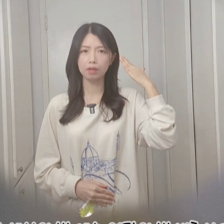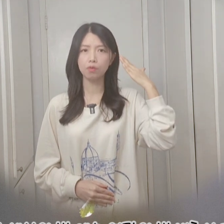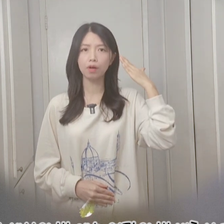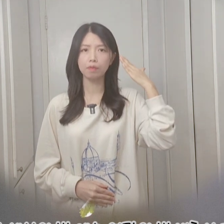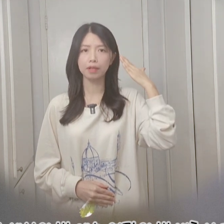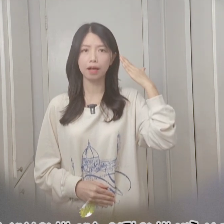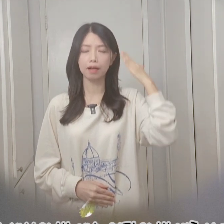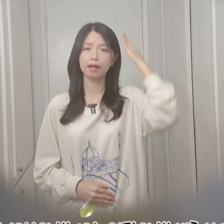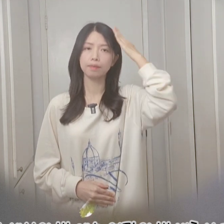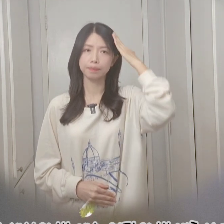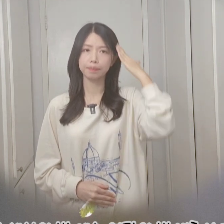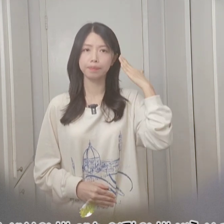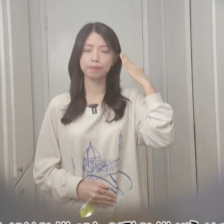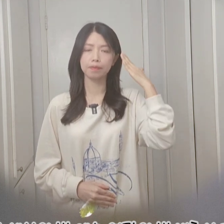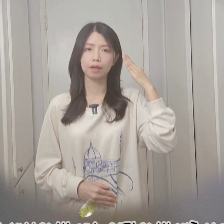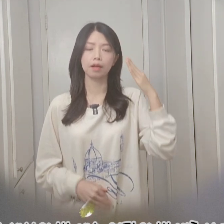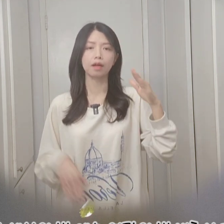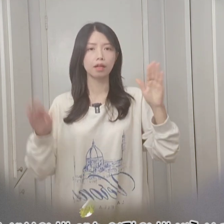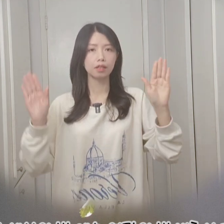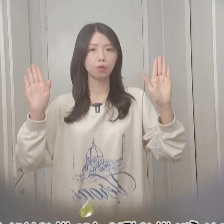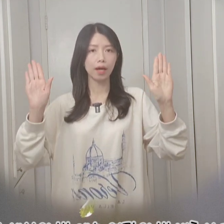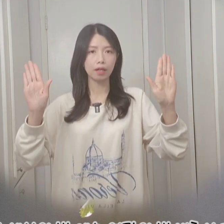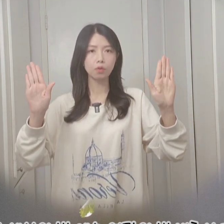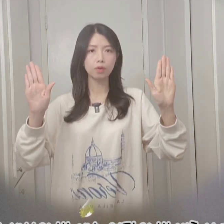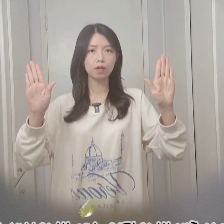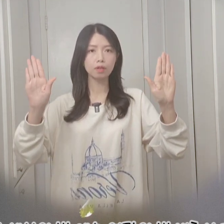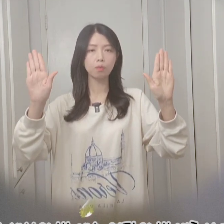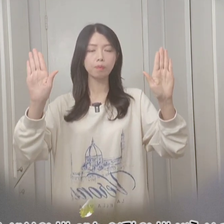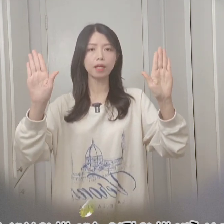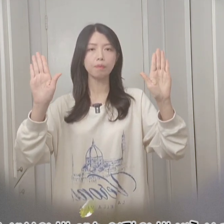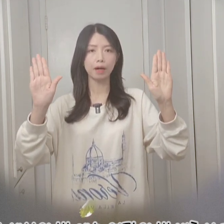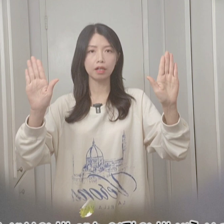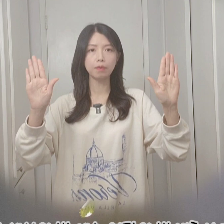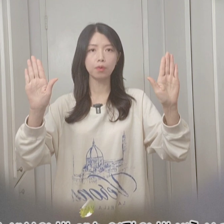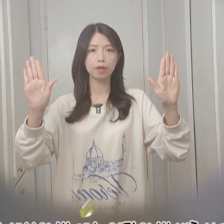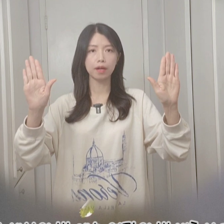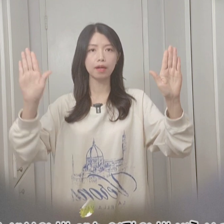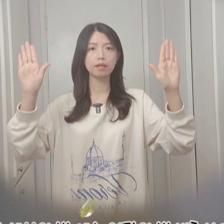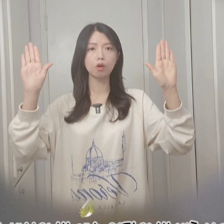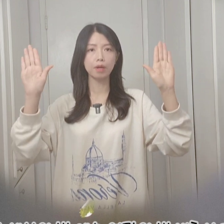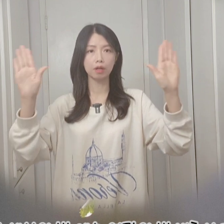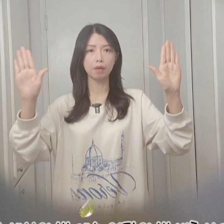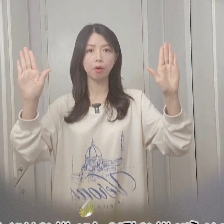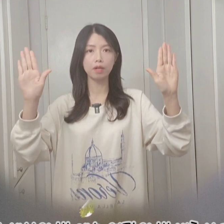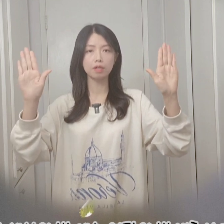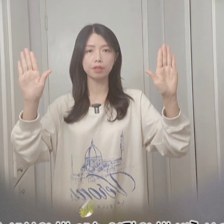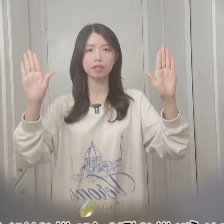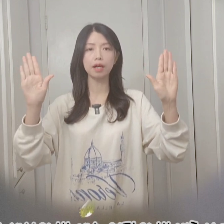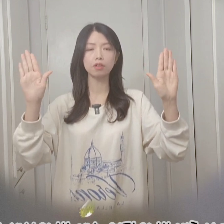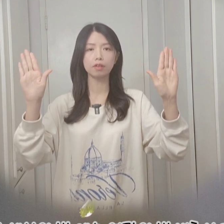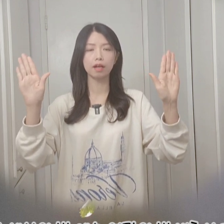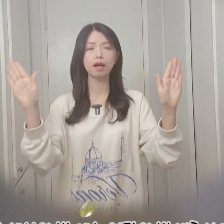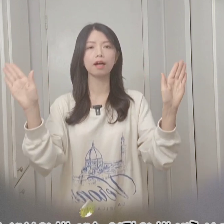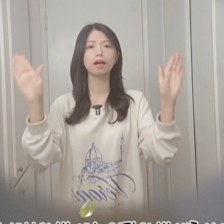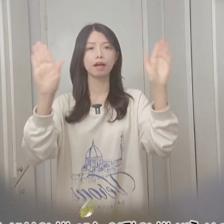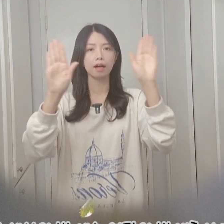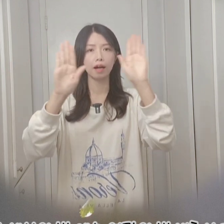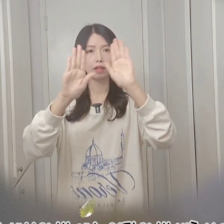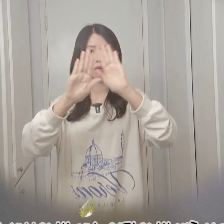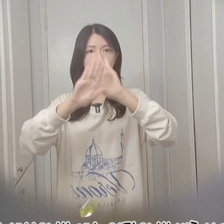까맣다라고 한 뜻의 수어가 됩니다. 그리고 양손을 손바닥이 밖을 보이게 처음에 이렇게 벌리시면서